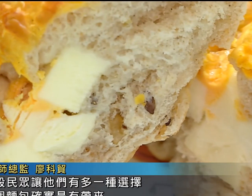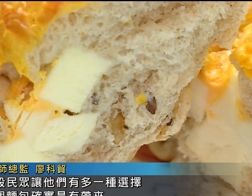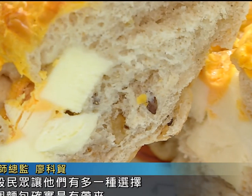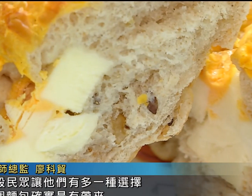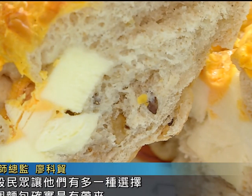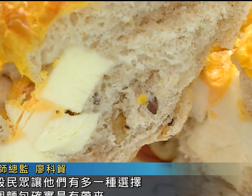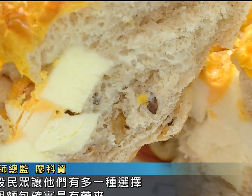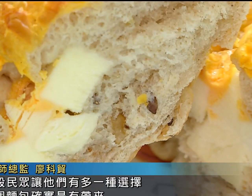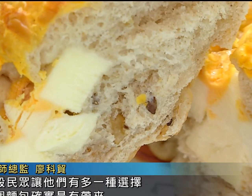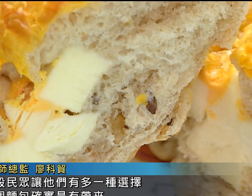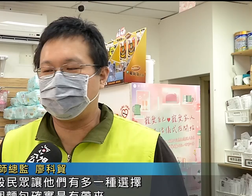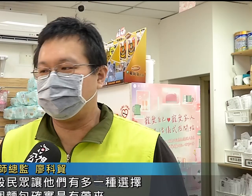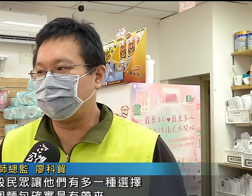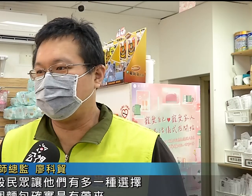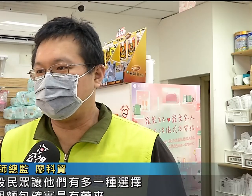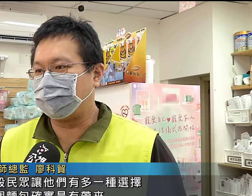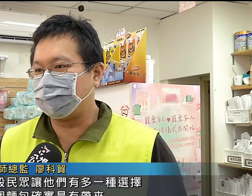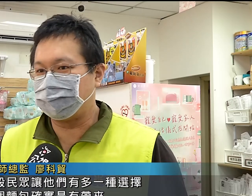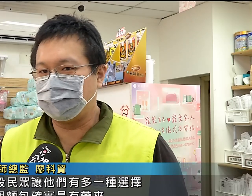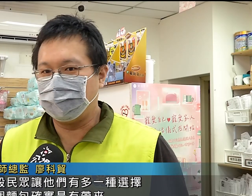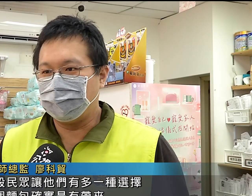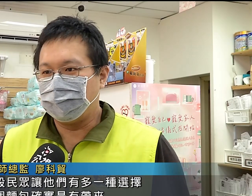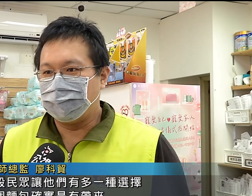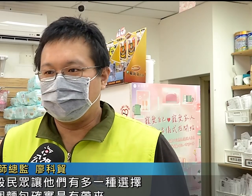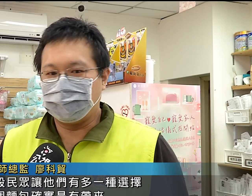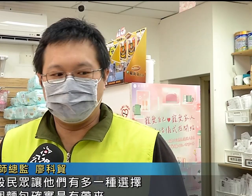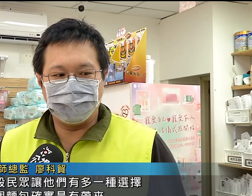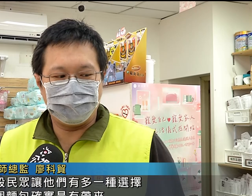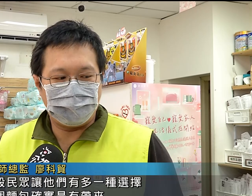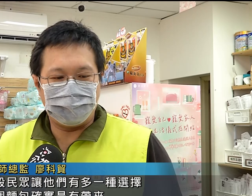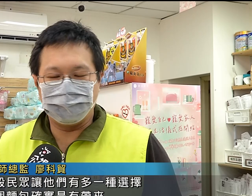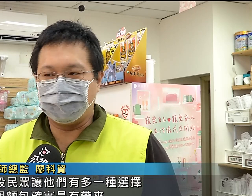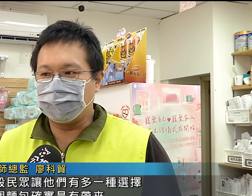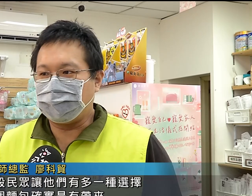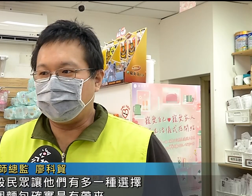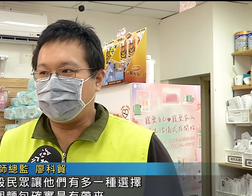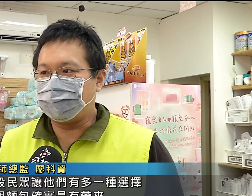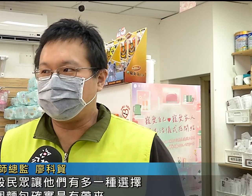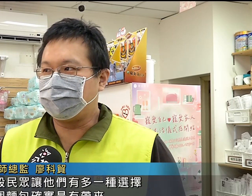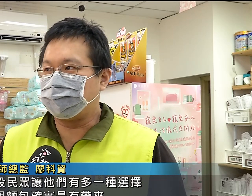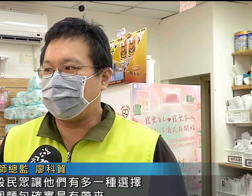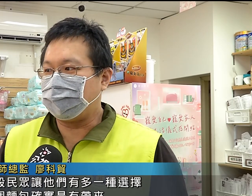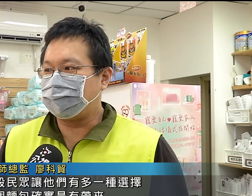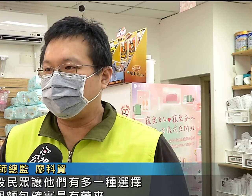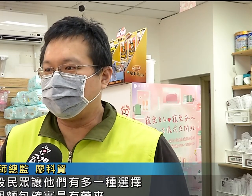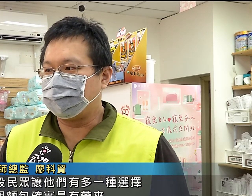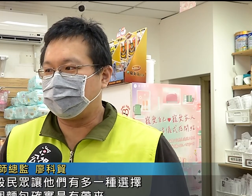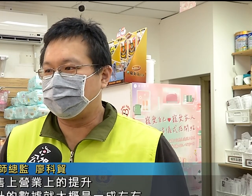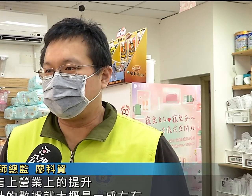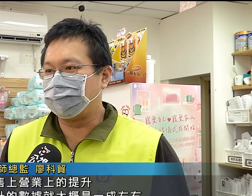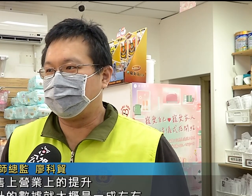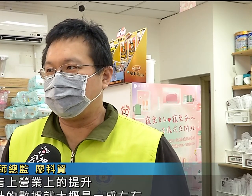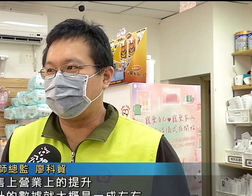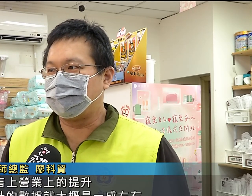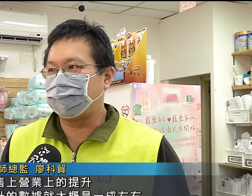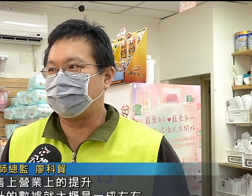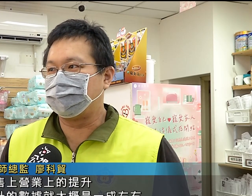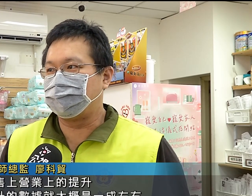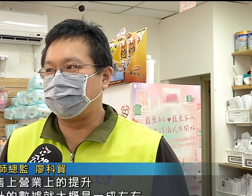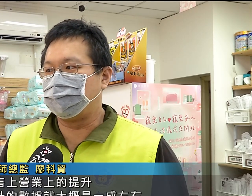他们有多一种选择，这样子。那这个面包有带来，确实是有带来销售上、营业上的